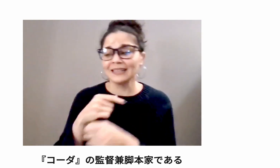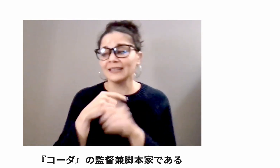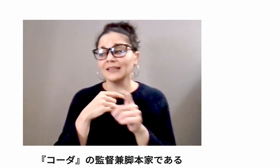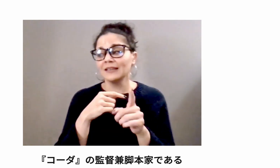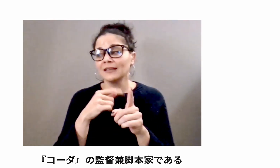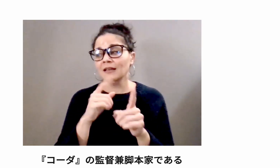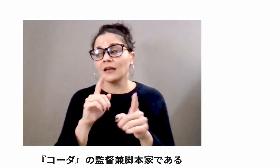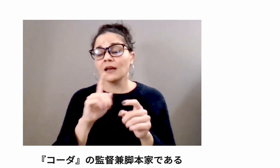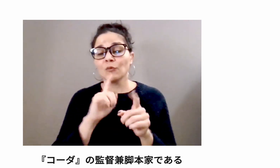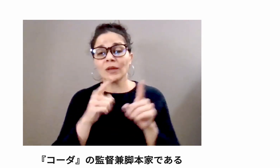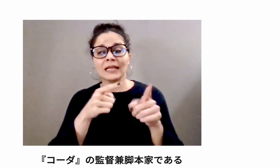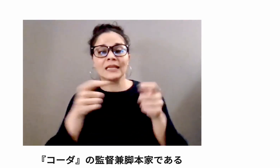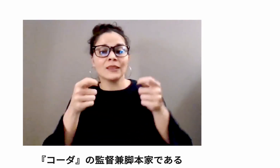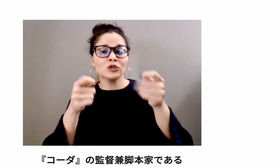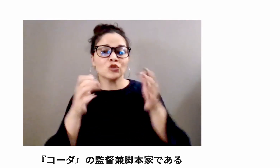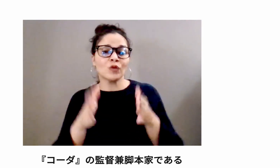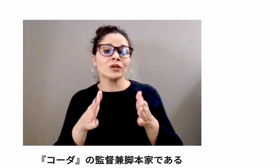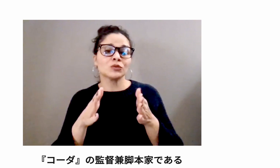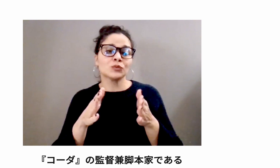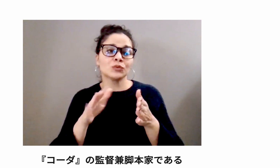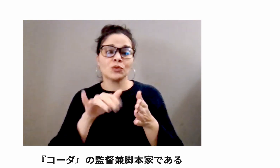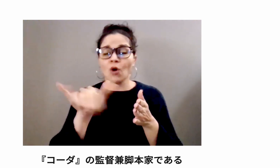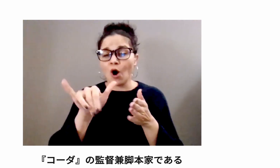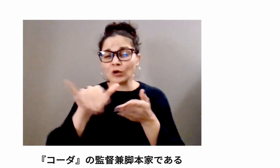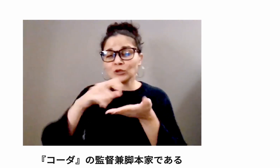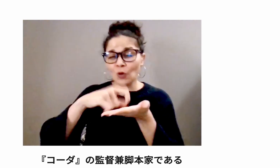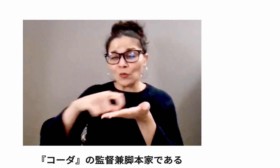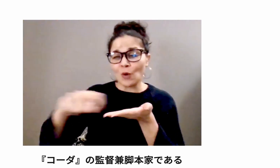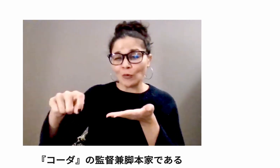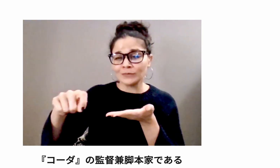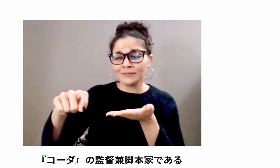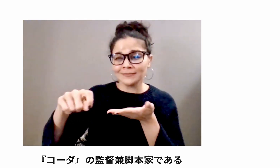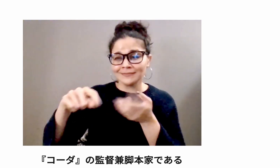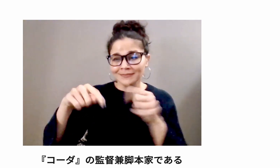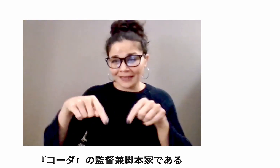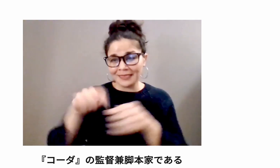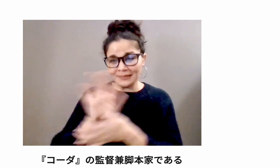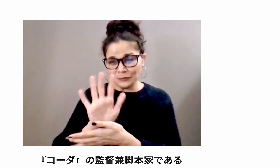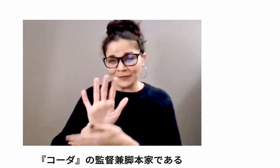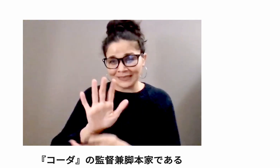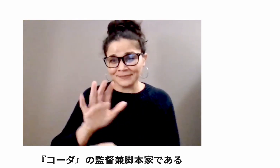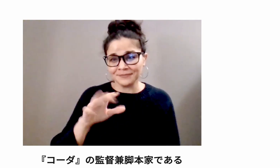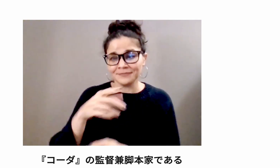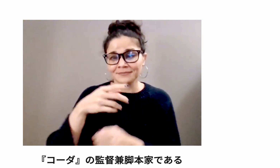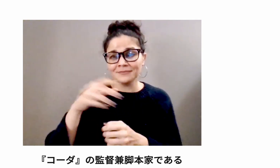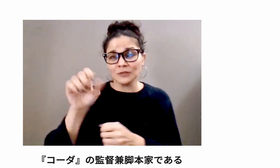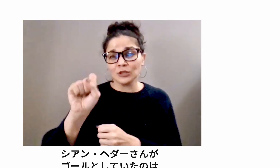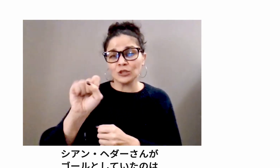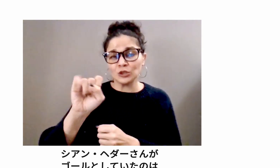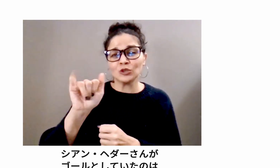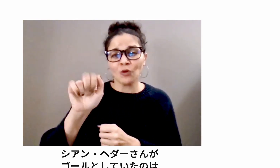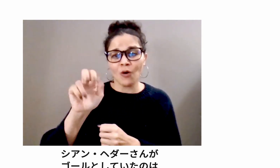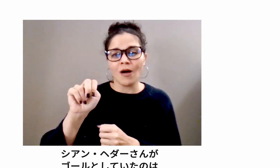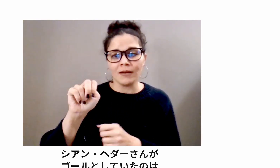この映画の本編のディレクターであり、また脚本家であるシアン・ヘダーさんですけれども